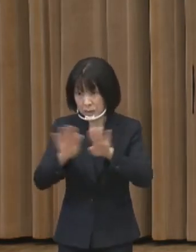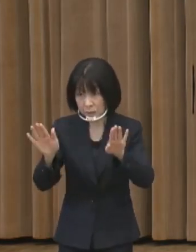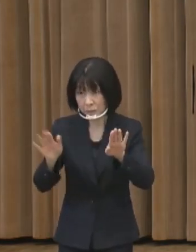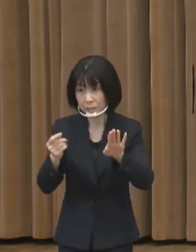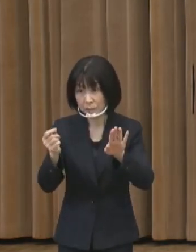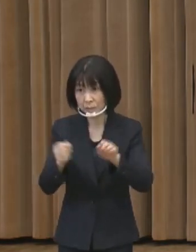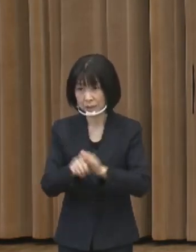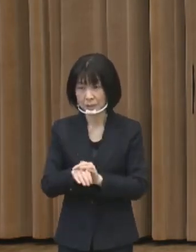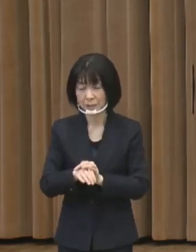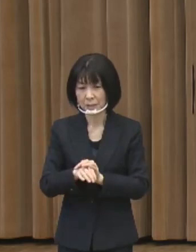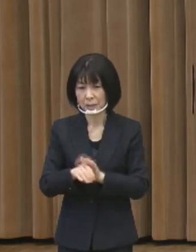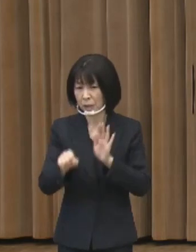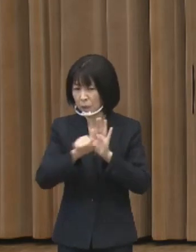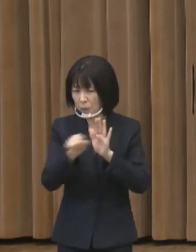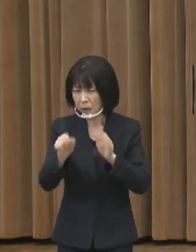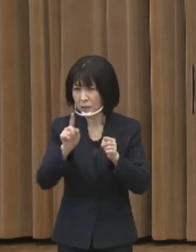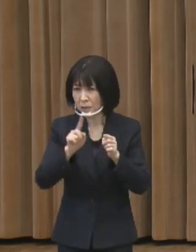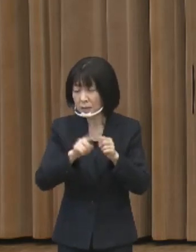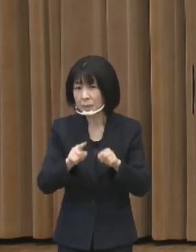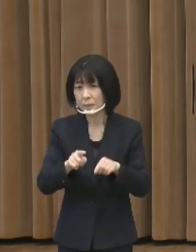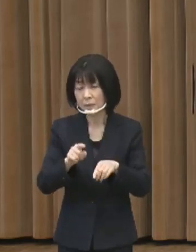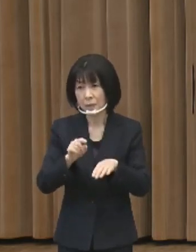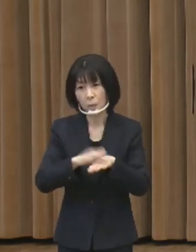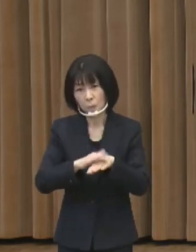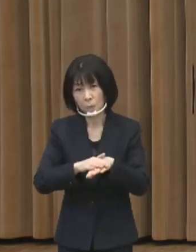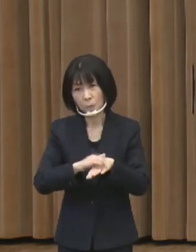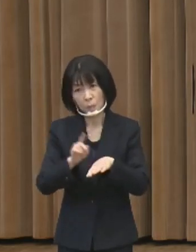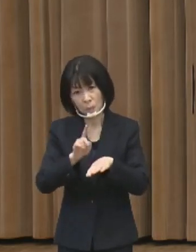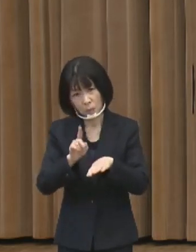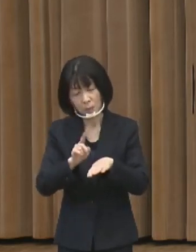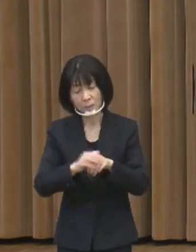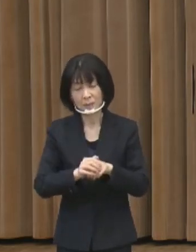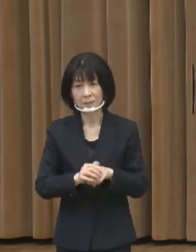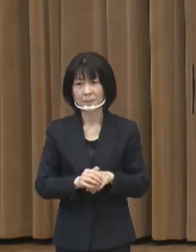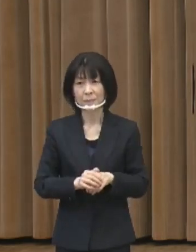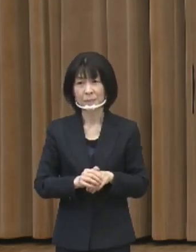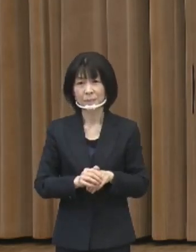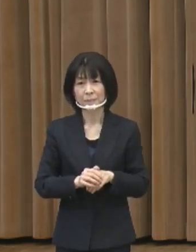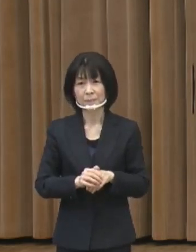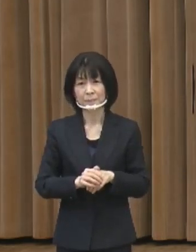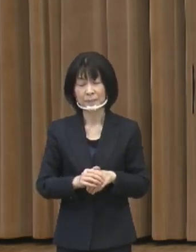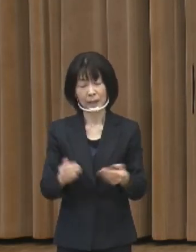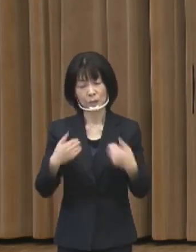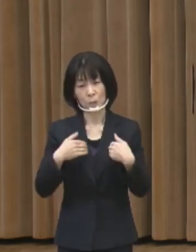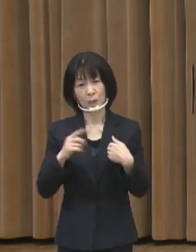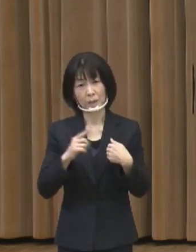が、実効性を上げるためにはどういったものが必要だと知事はお考えでしょうか。